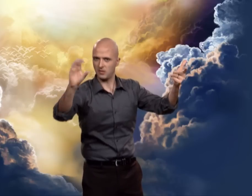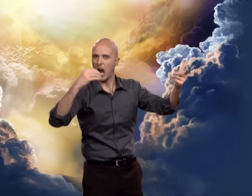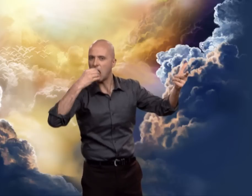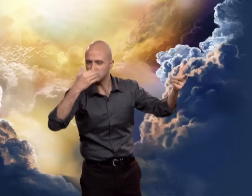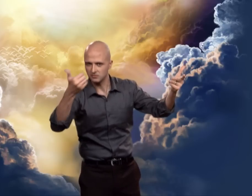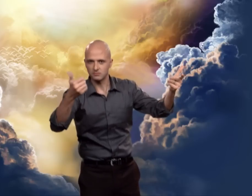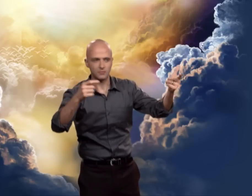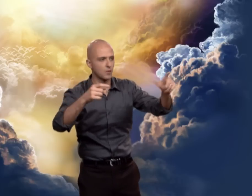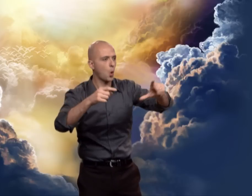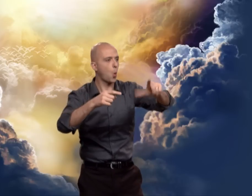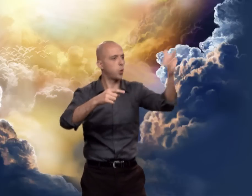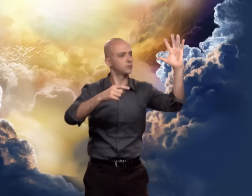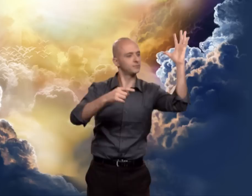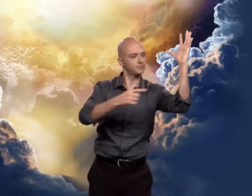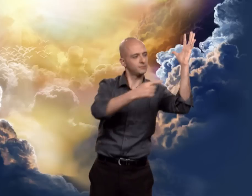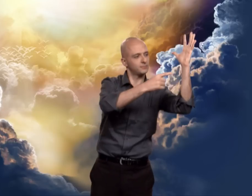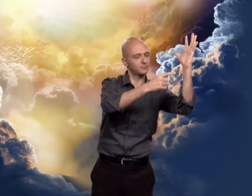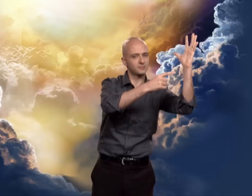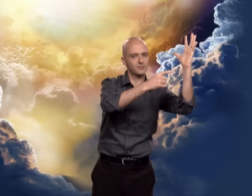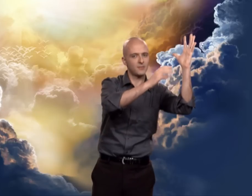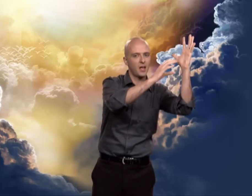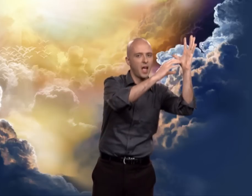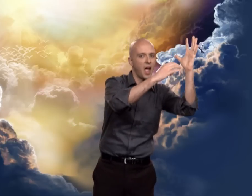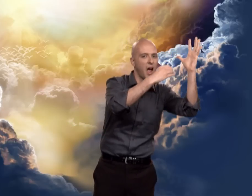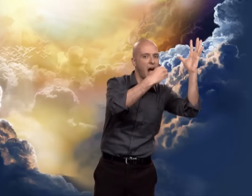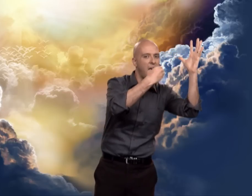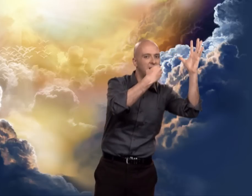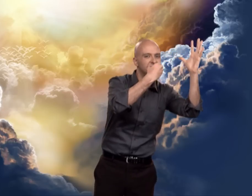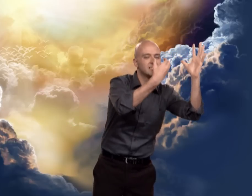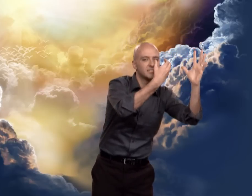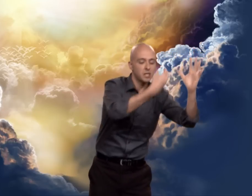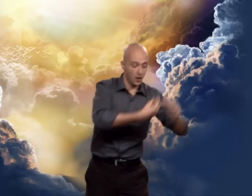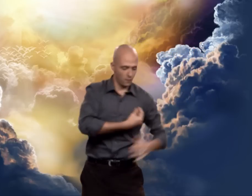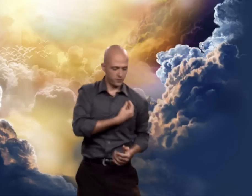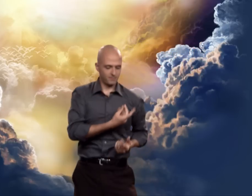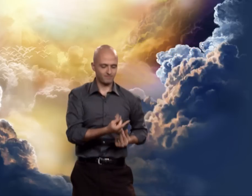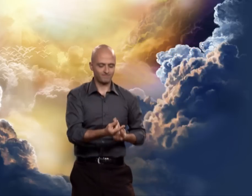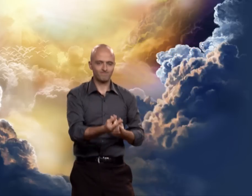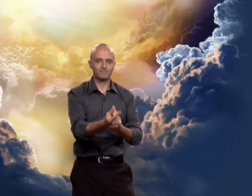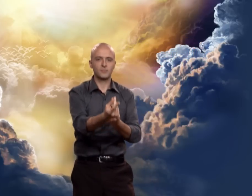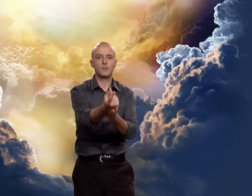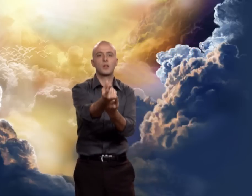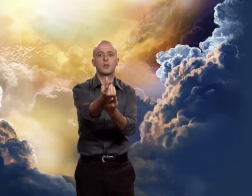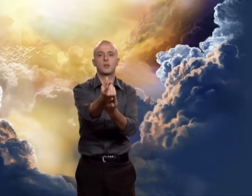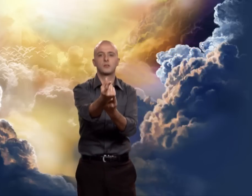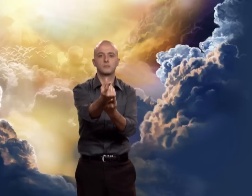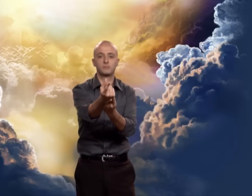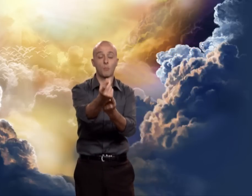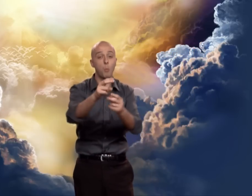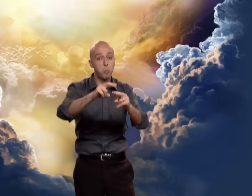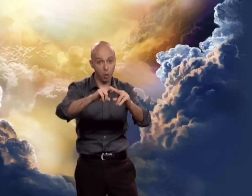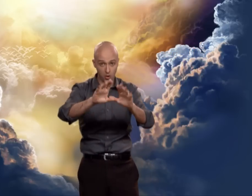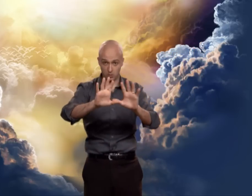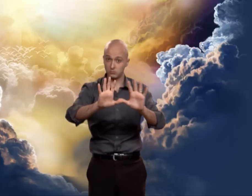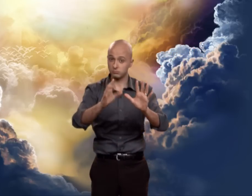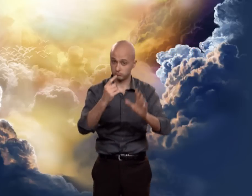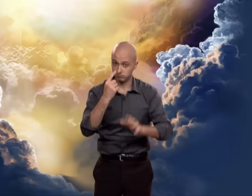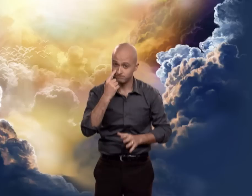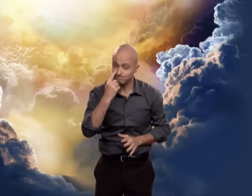árvore e assim teria vivido para sempre. Quando pecou, entretanto, foi afastado da árvore da vida e tornou-se sujeito